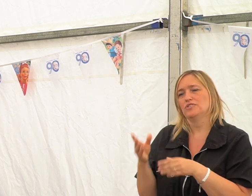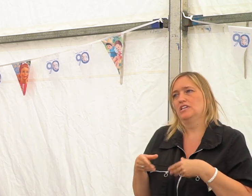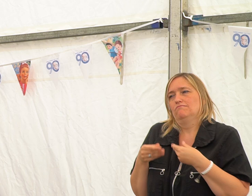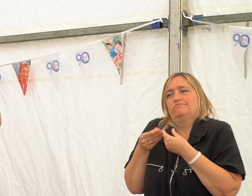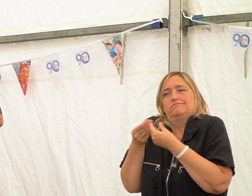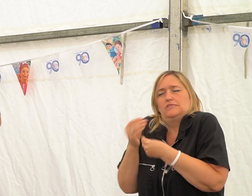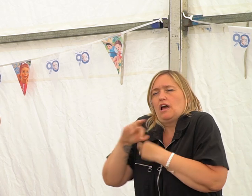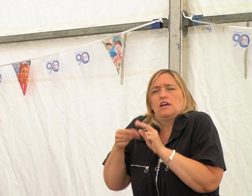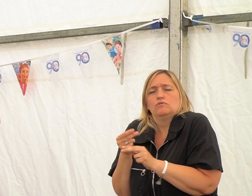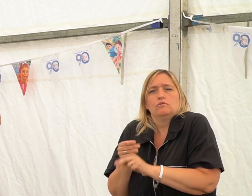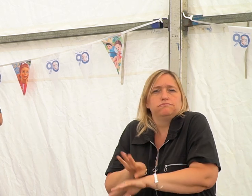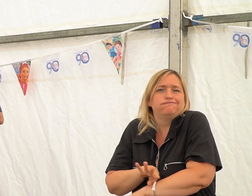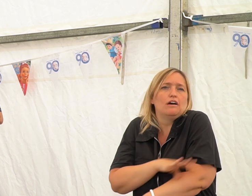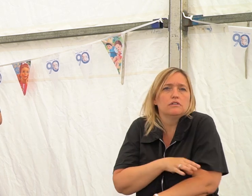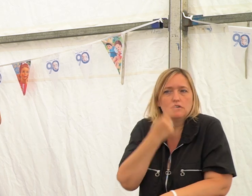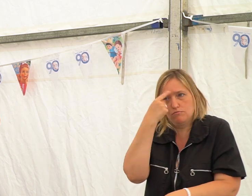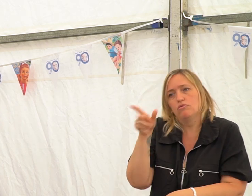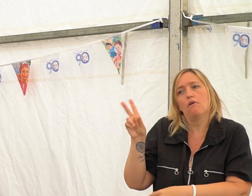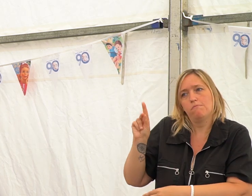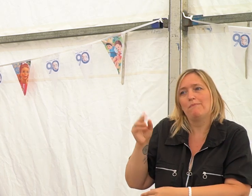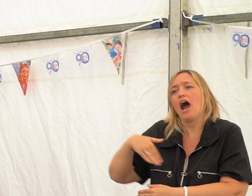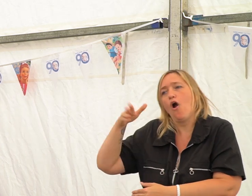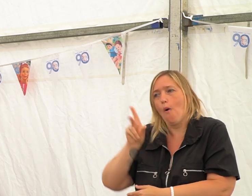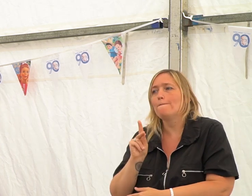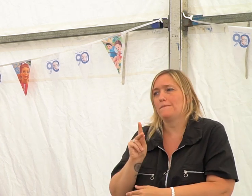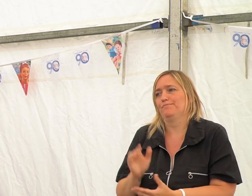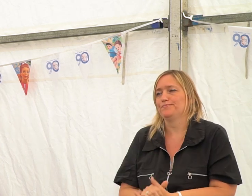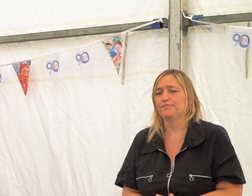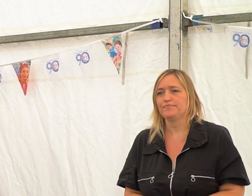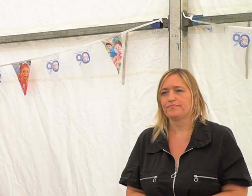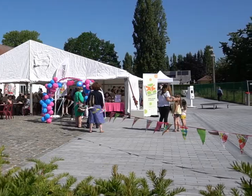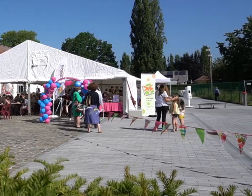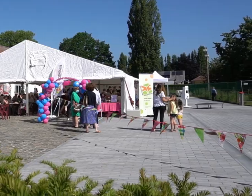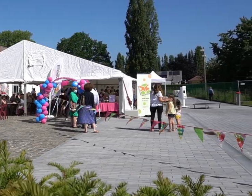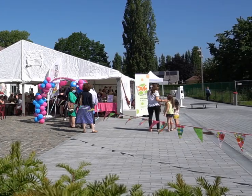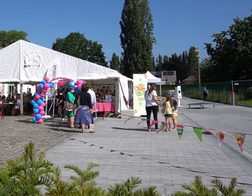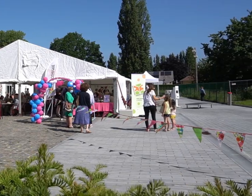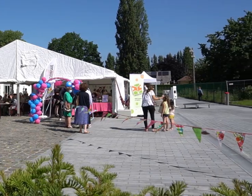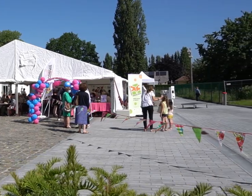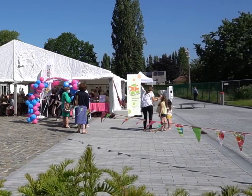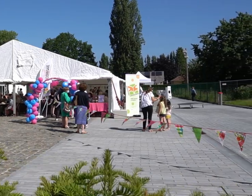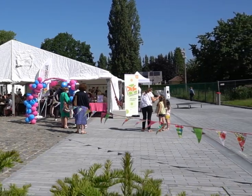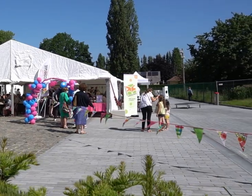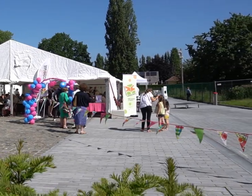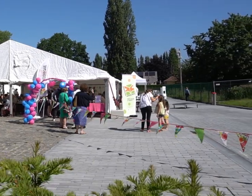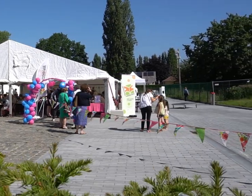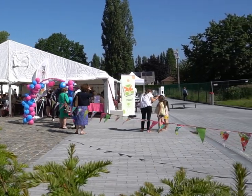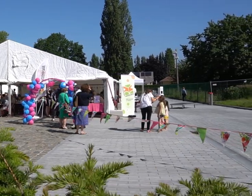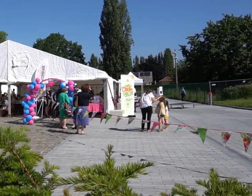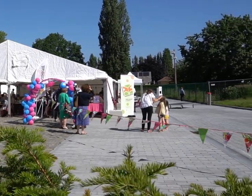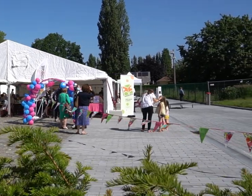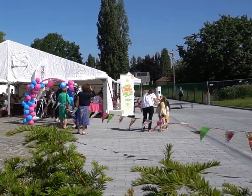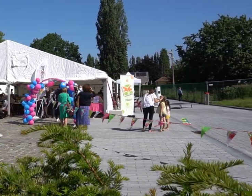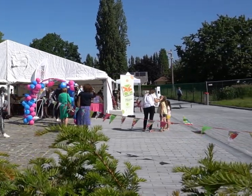Marlier. Et tout à l'heure on verra le résultat impressionnant de la statue de Osvaldo. Alors merci à